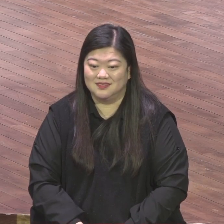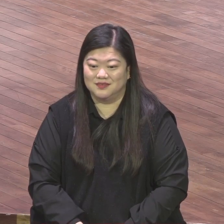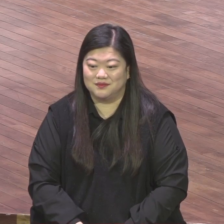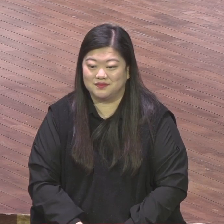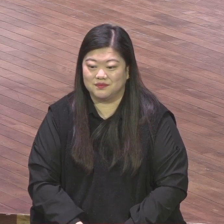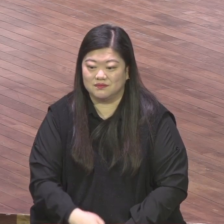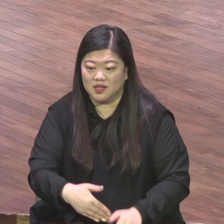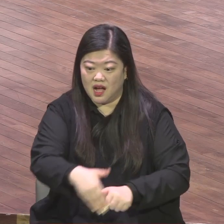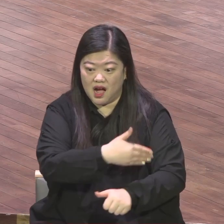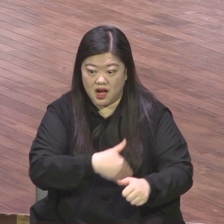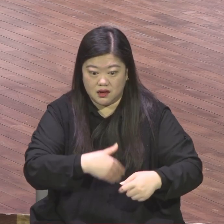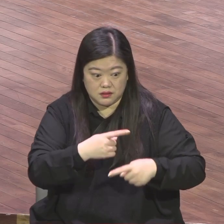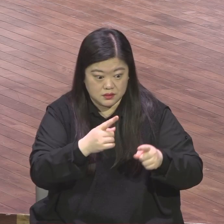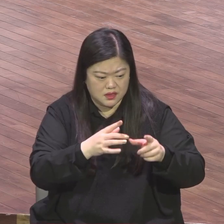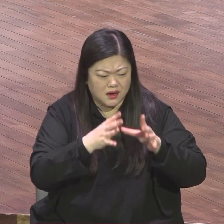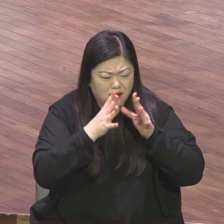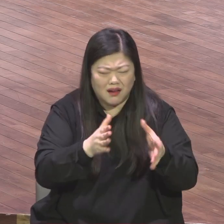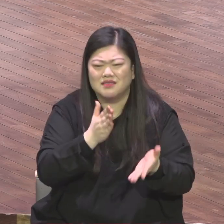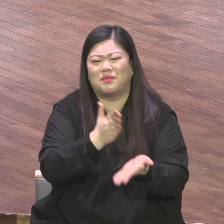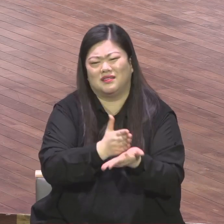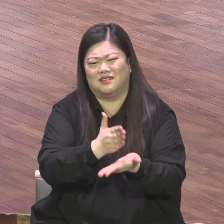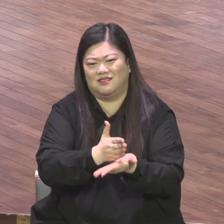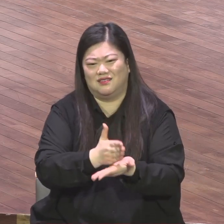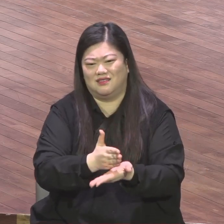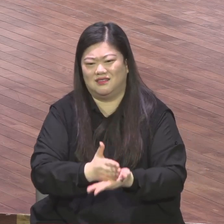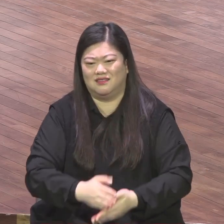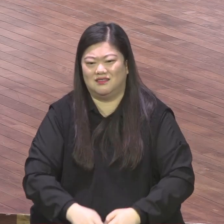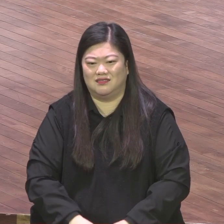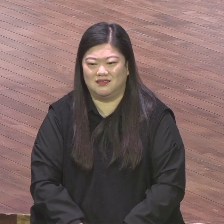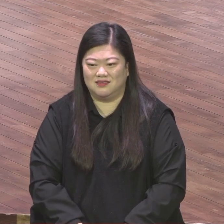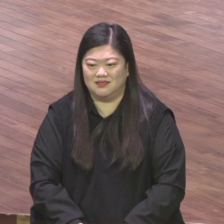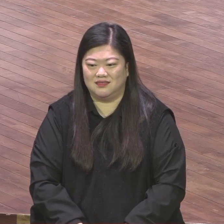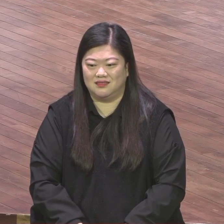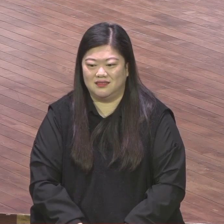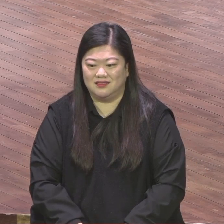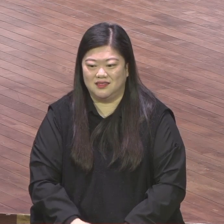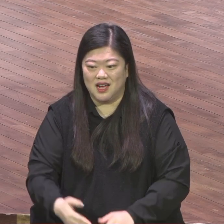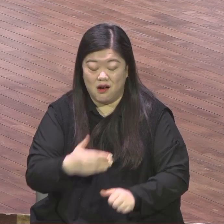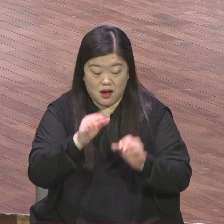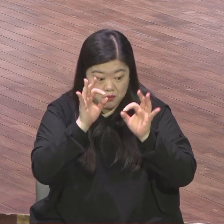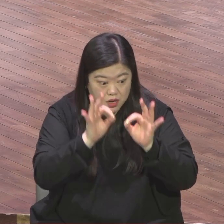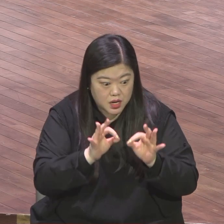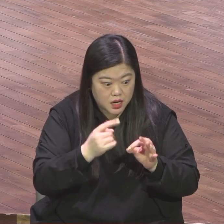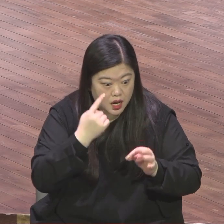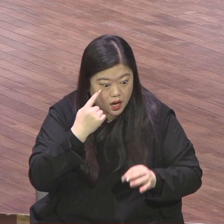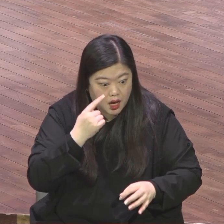속지 마시기 바랍니다. 속아요. 부분 다 그렇게 지금 속고 있단 말이에요.